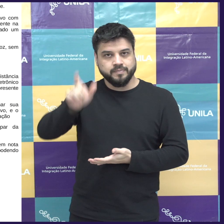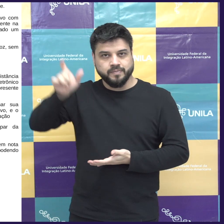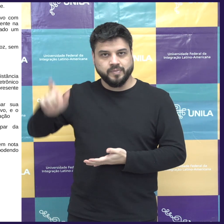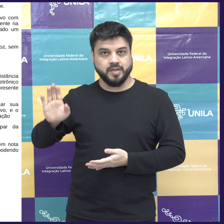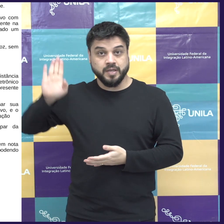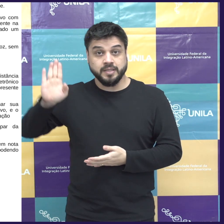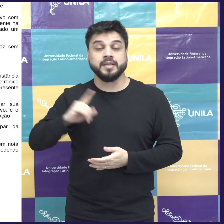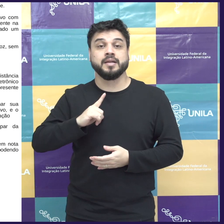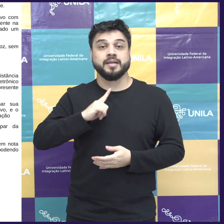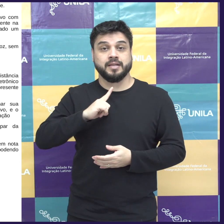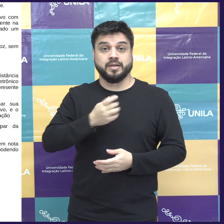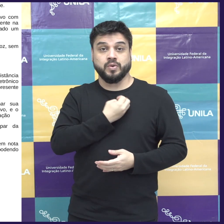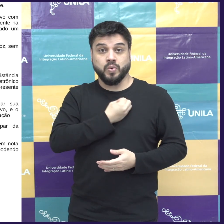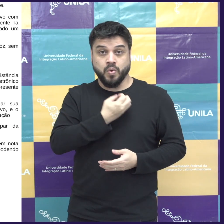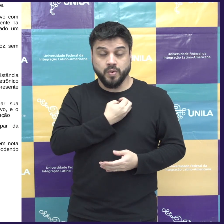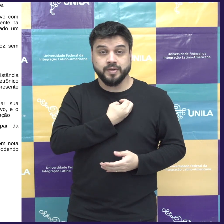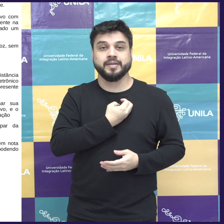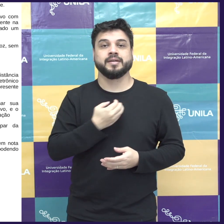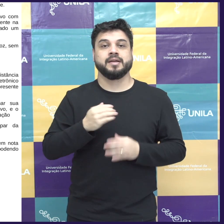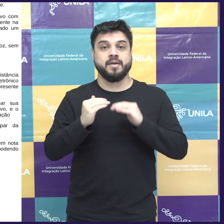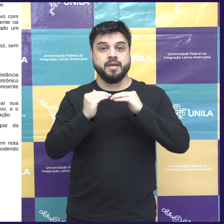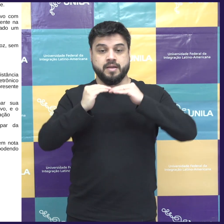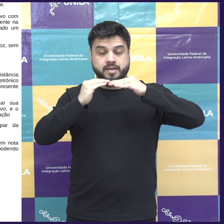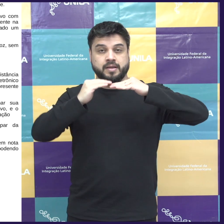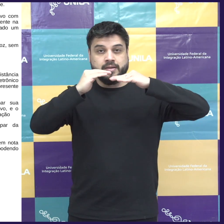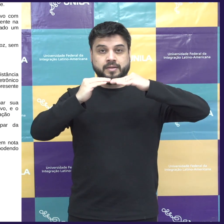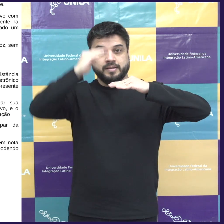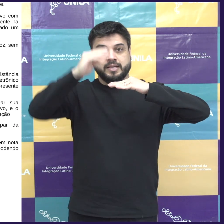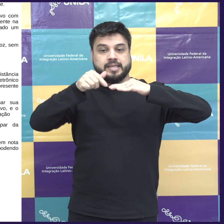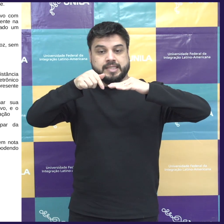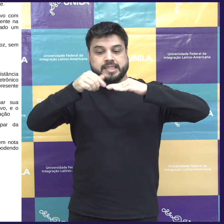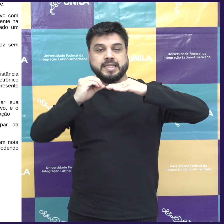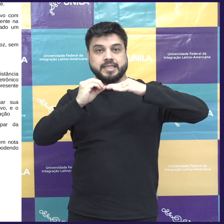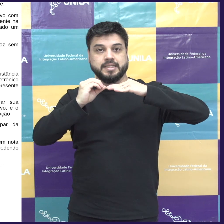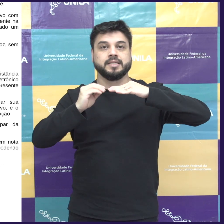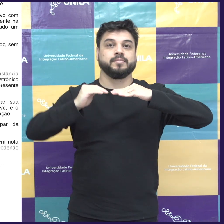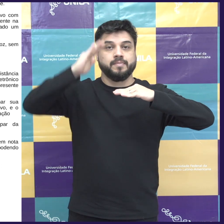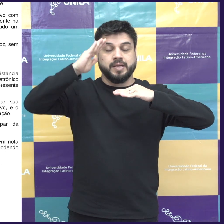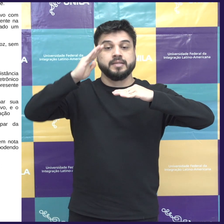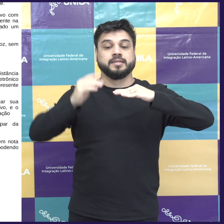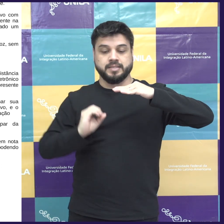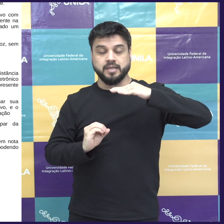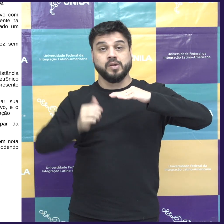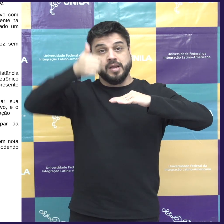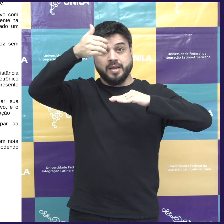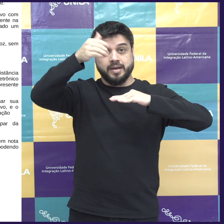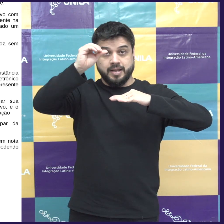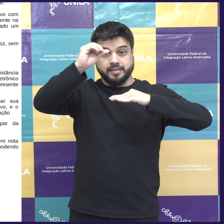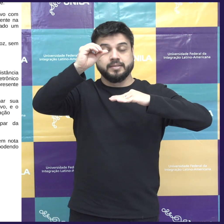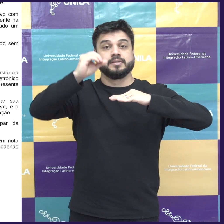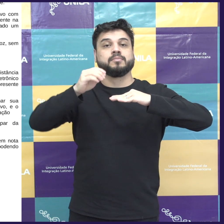obtiverem nota média igual ou superior a 7, numa escala de 0 a 10, podendo haver nota